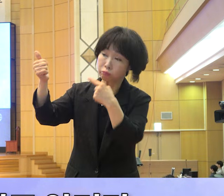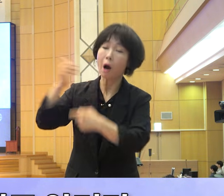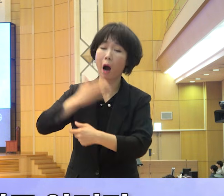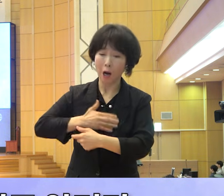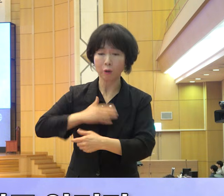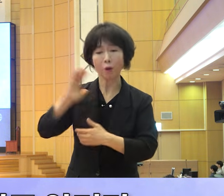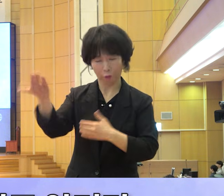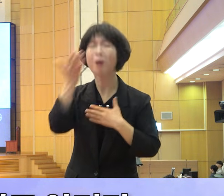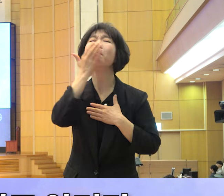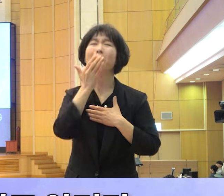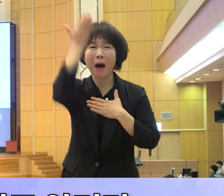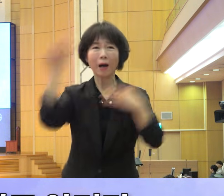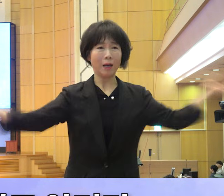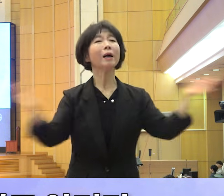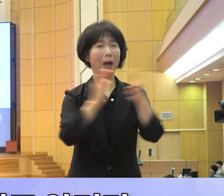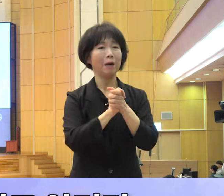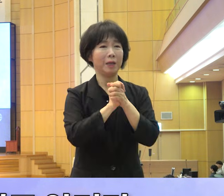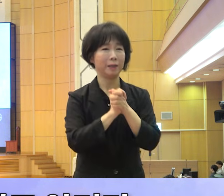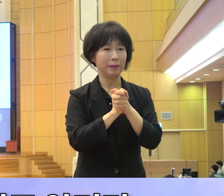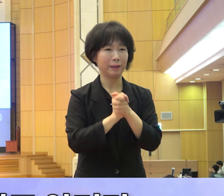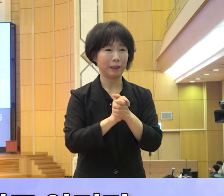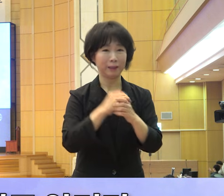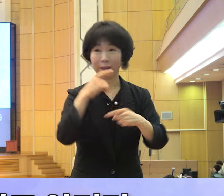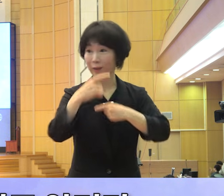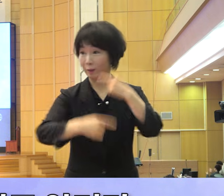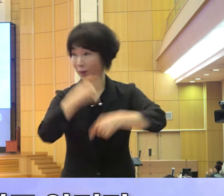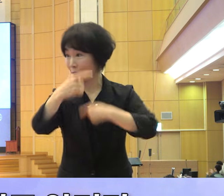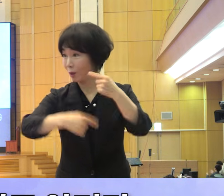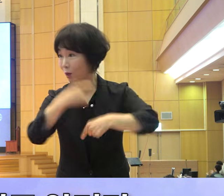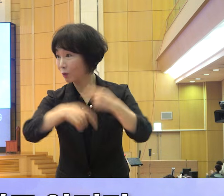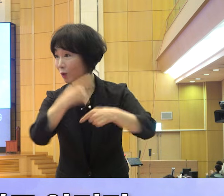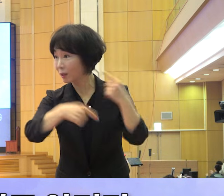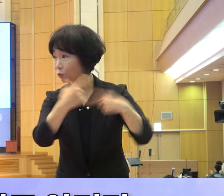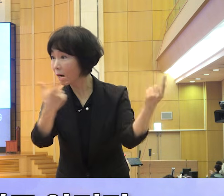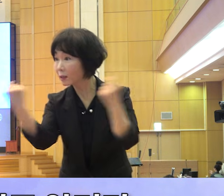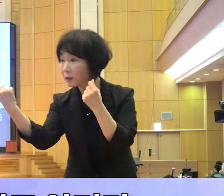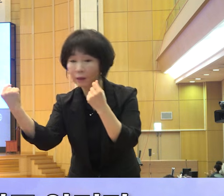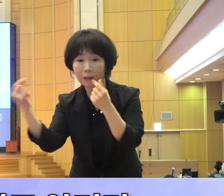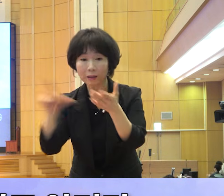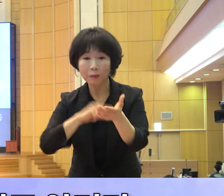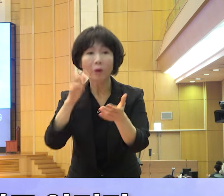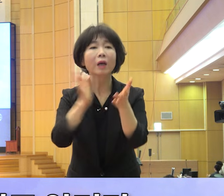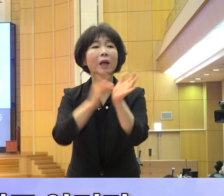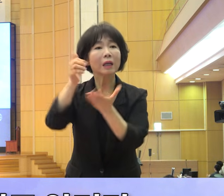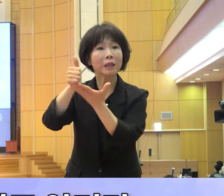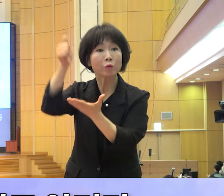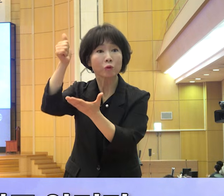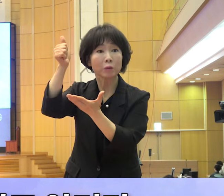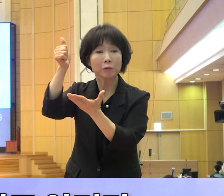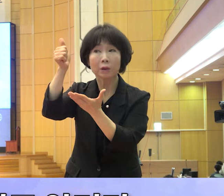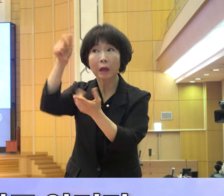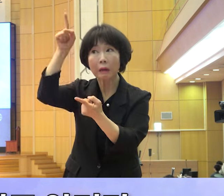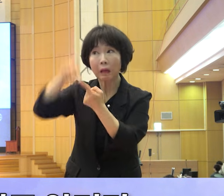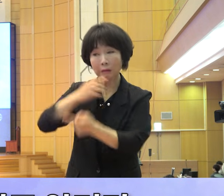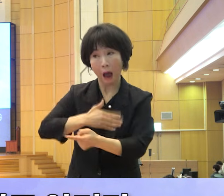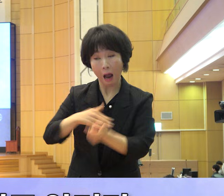아버지도 알았으리라. 제목을 따라하겠습니다. 예수를 알면